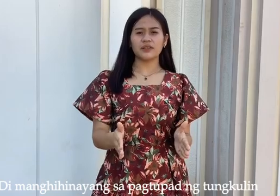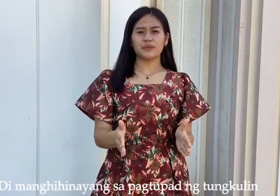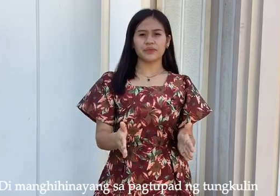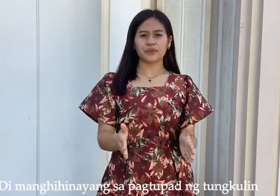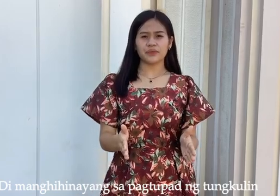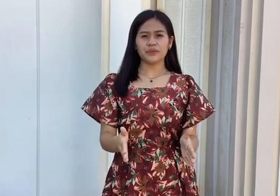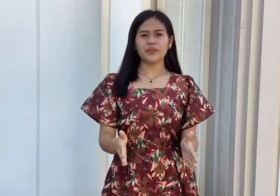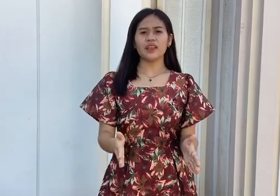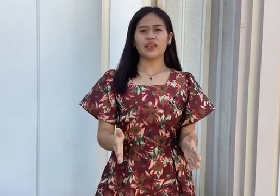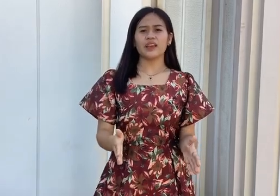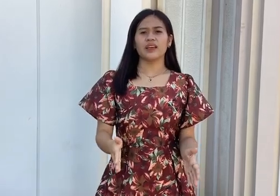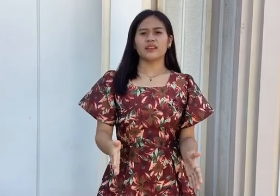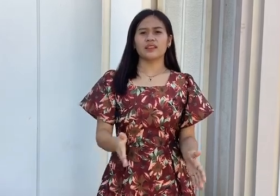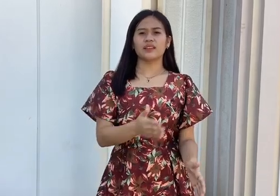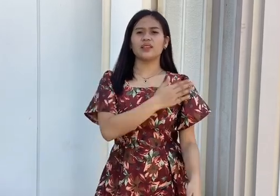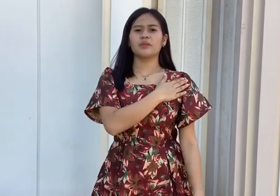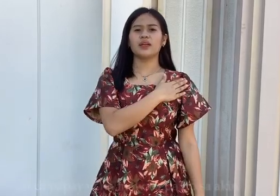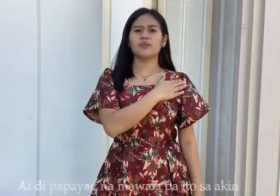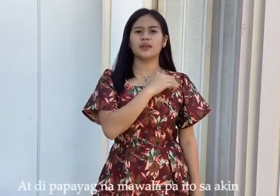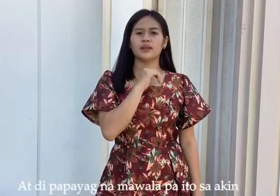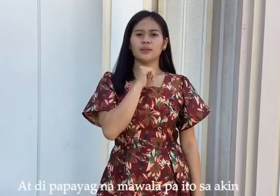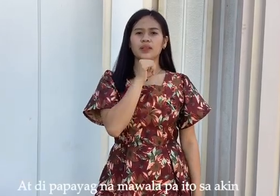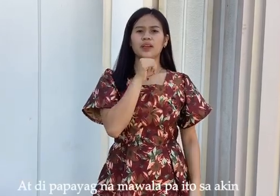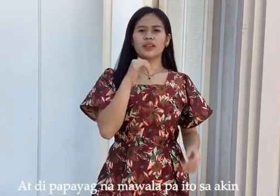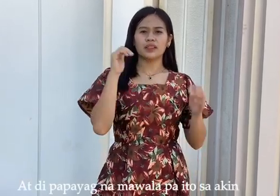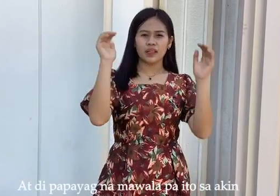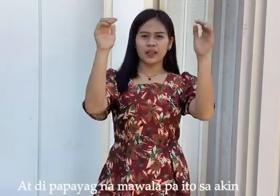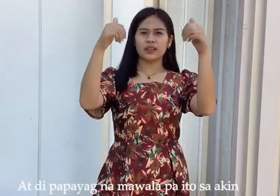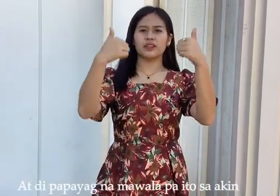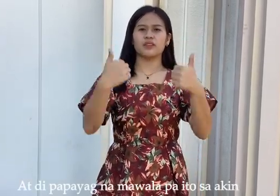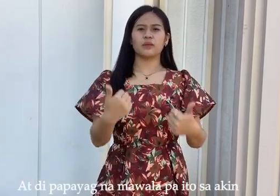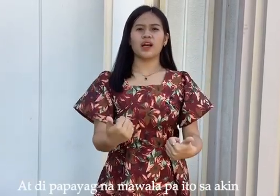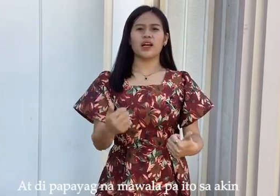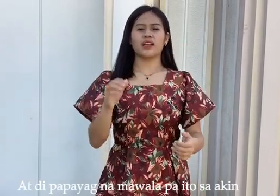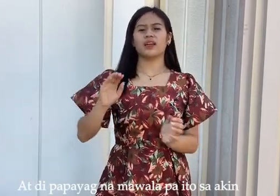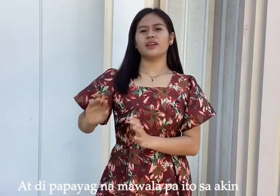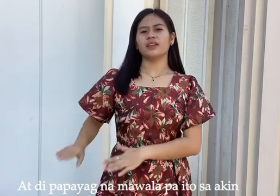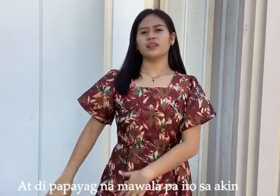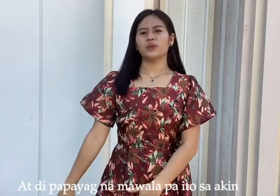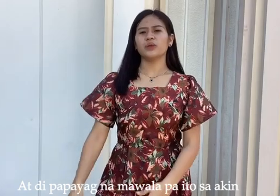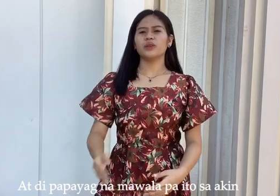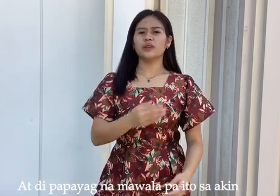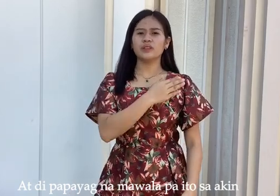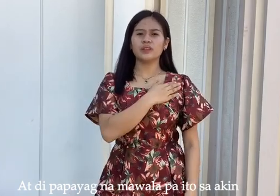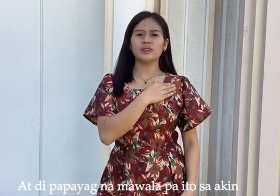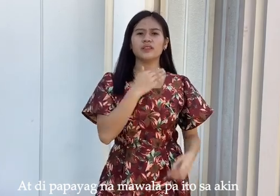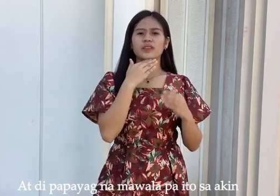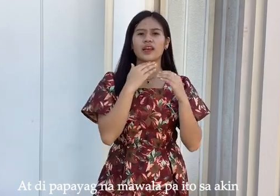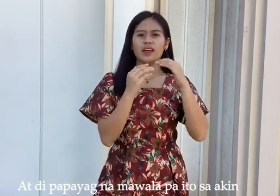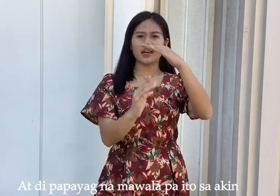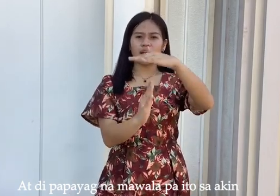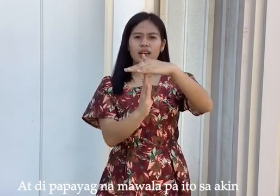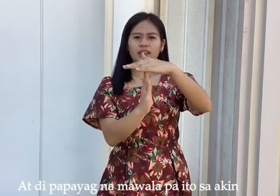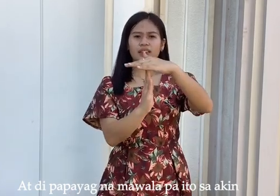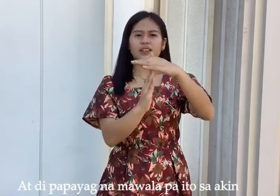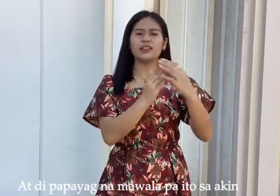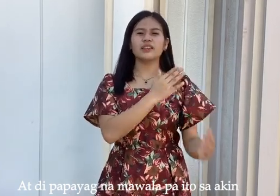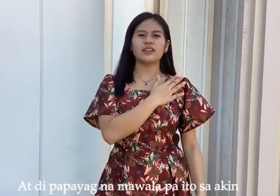tungkulin, at di papayag na mawala pa ito sa